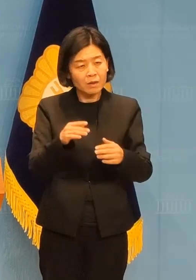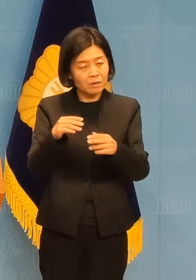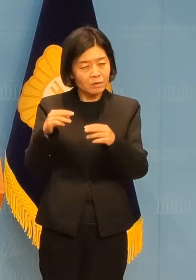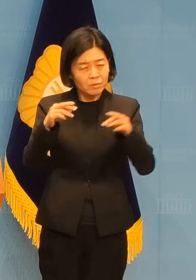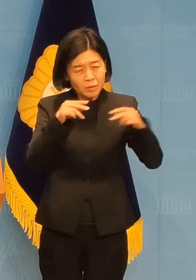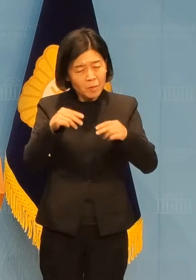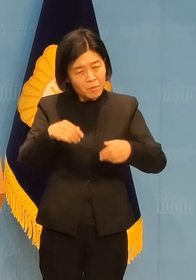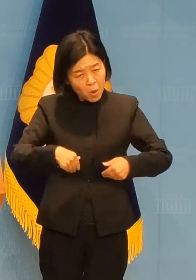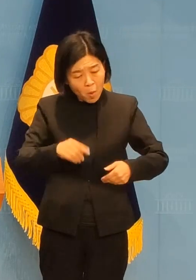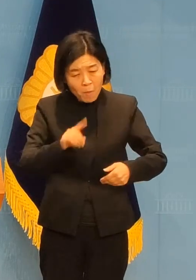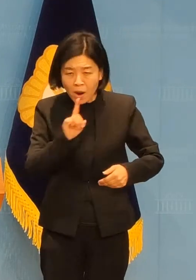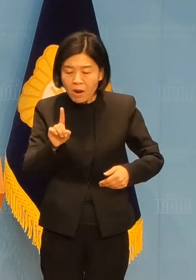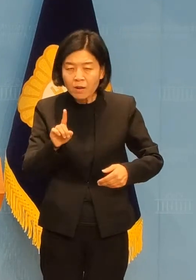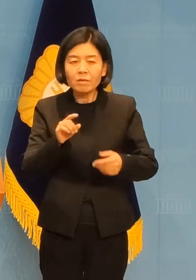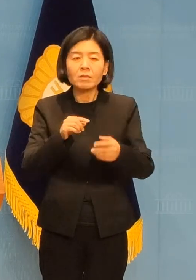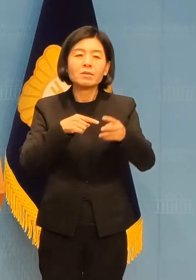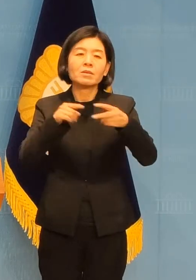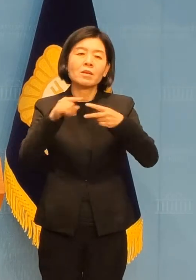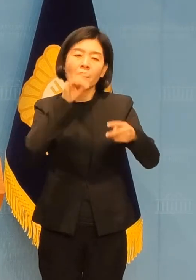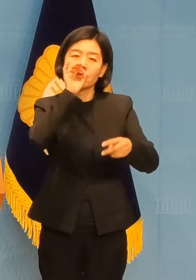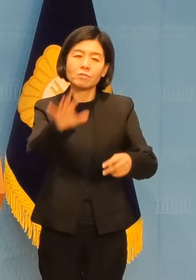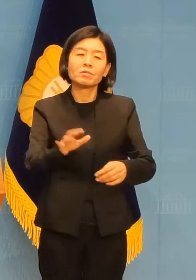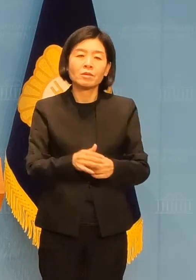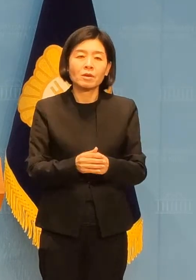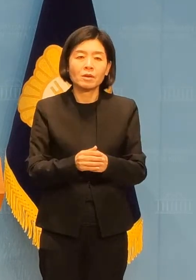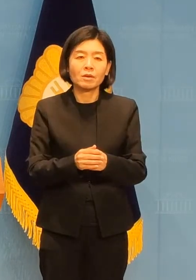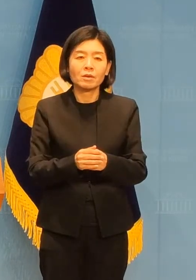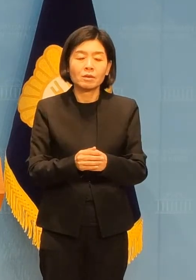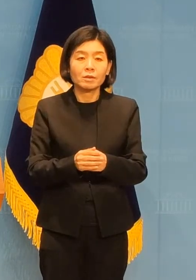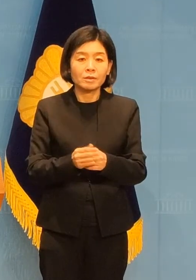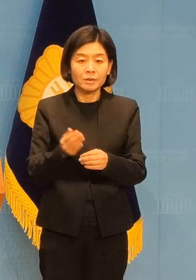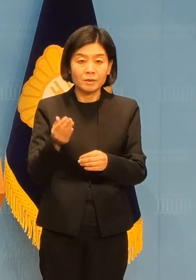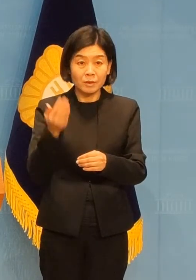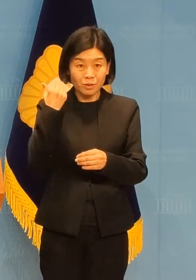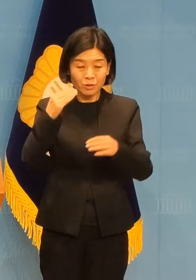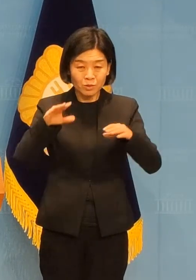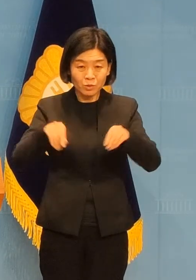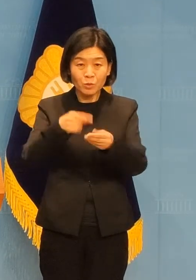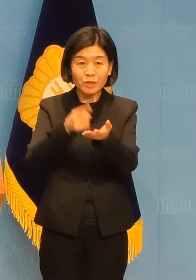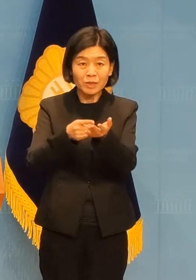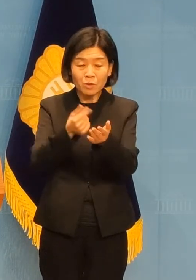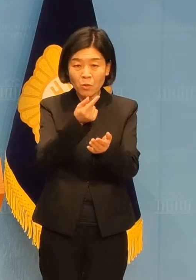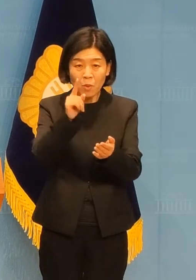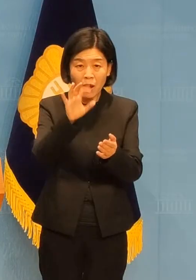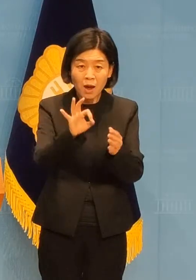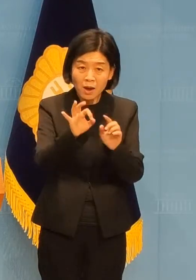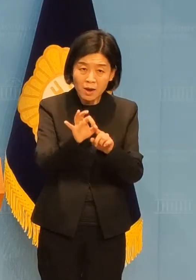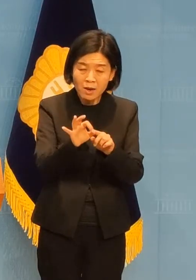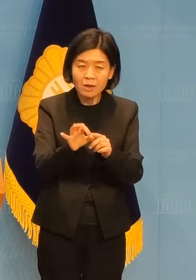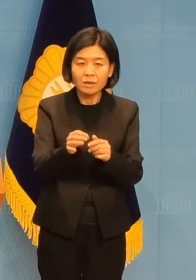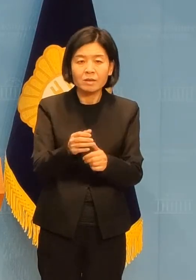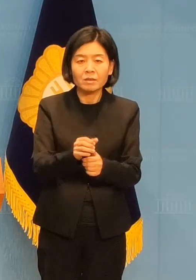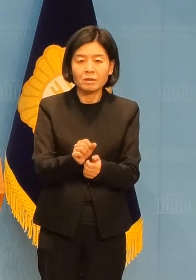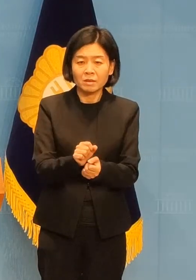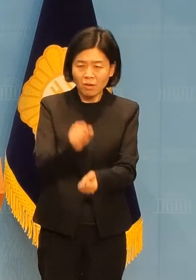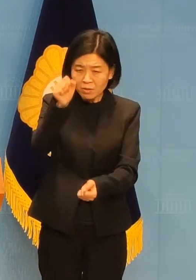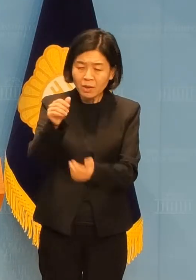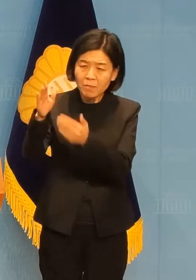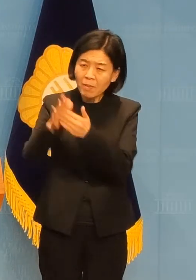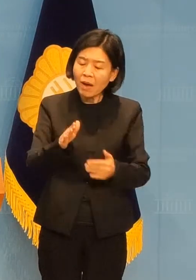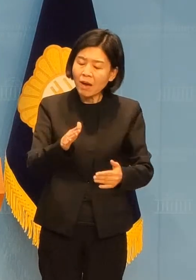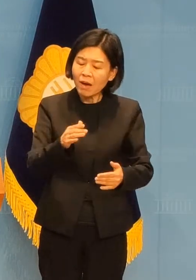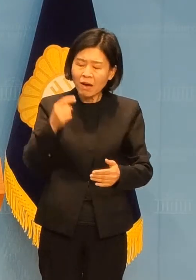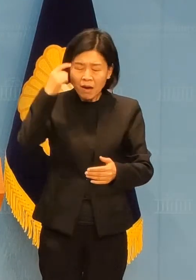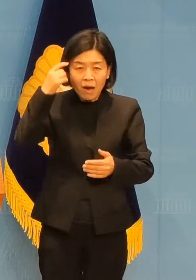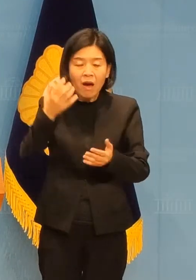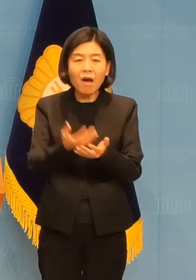판단입니다. 황 전 총리에 대한 영장 기각 역시 충격적입니다. 황 전 총리는 계엄 당일